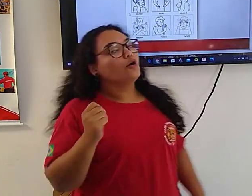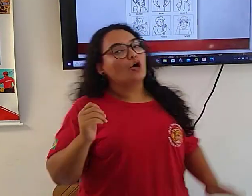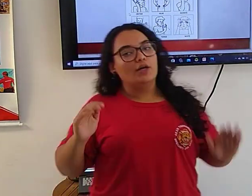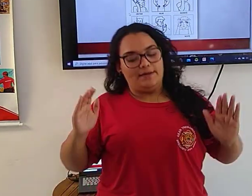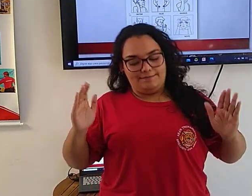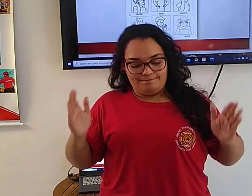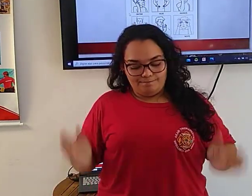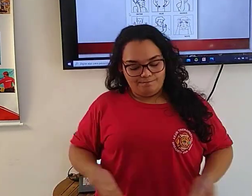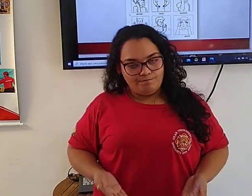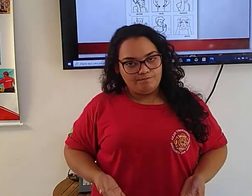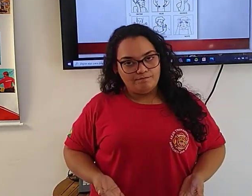Agora.